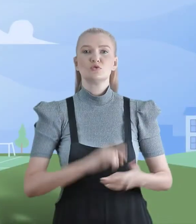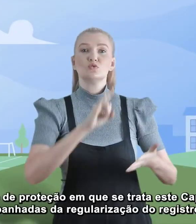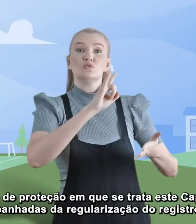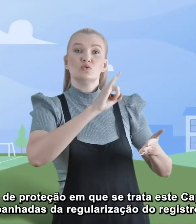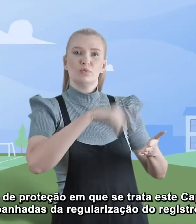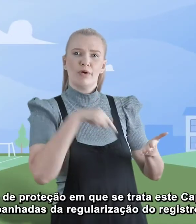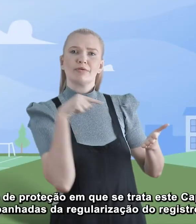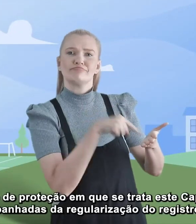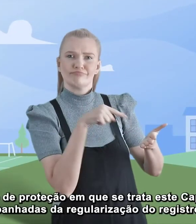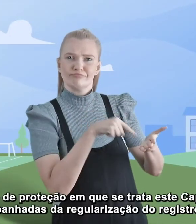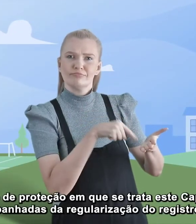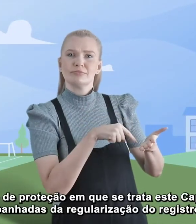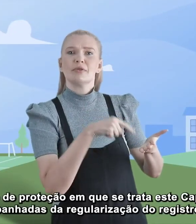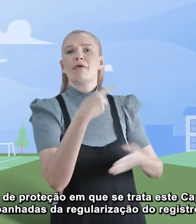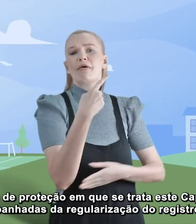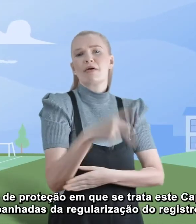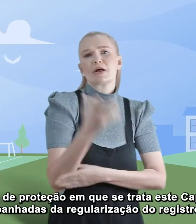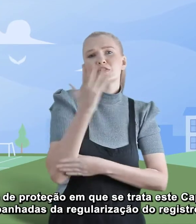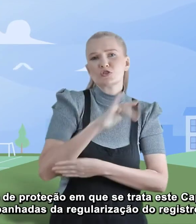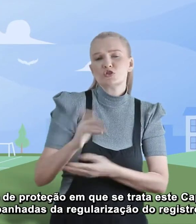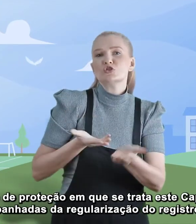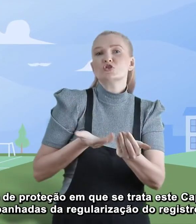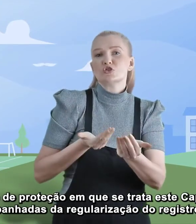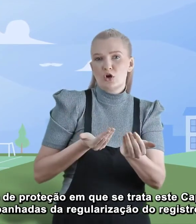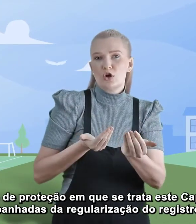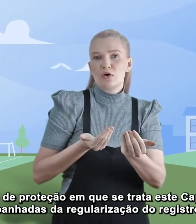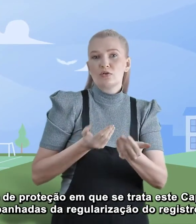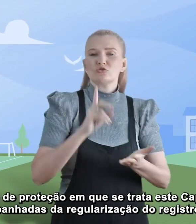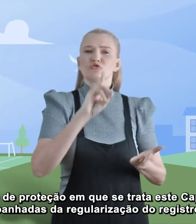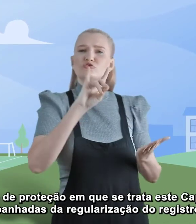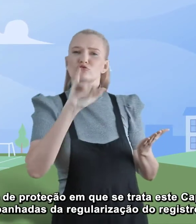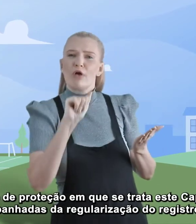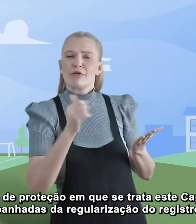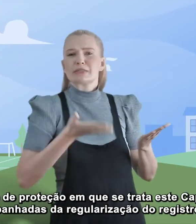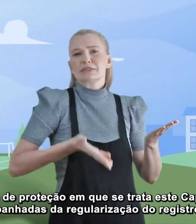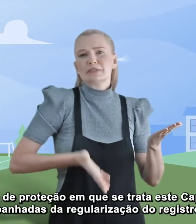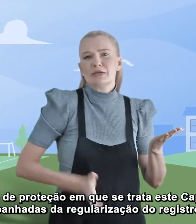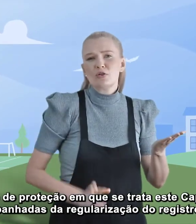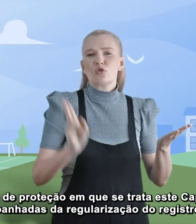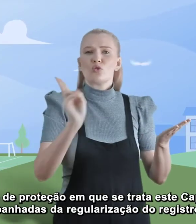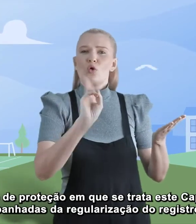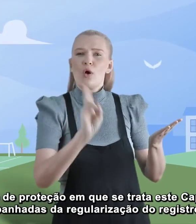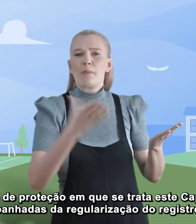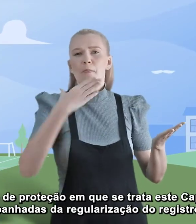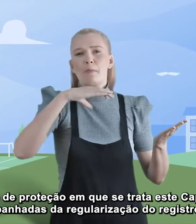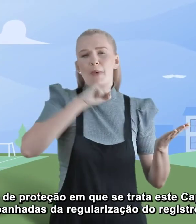As medidas de proteção em que se trata este capítulo serão acompanhadas da regularização do registro